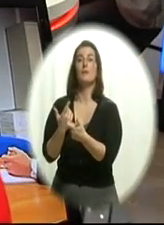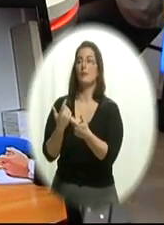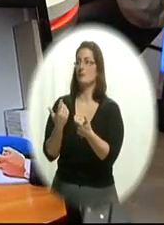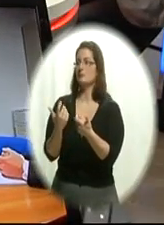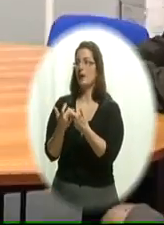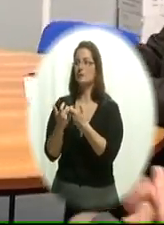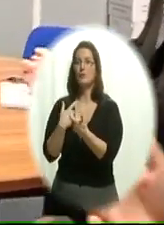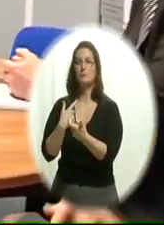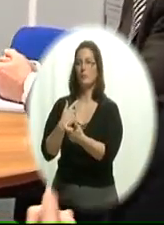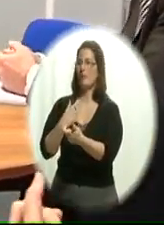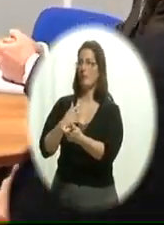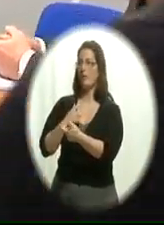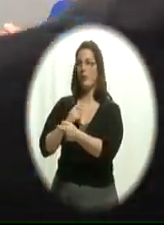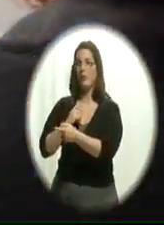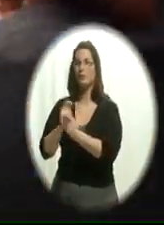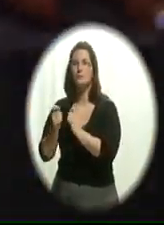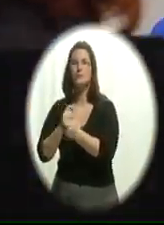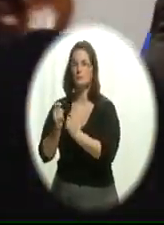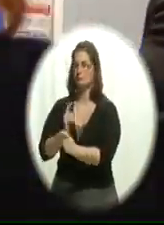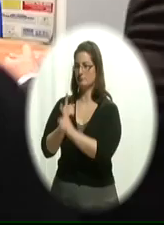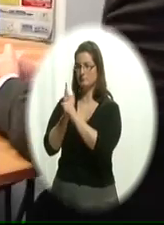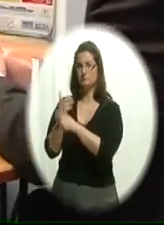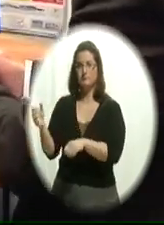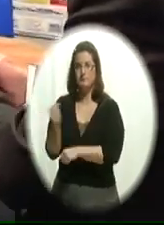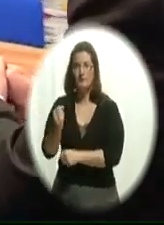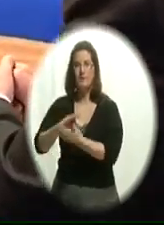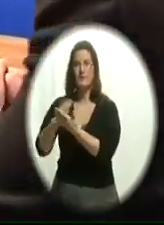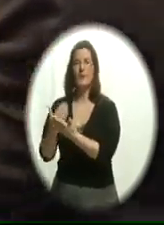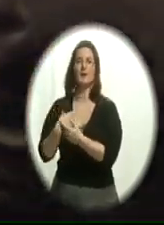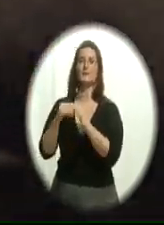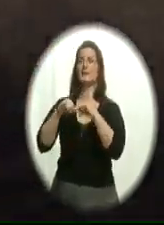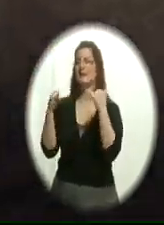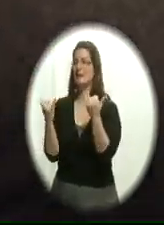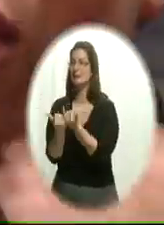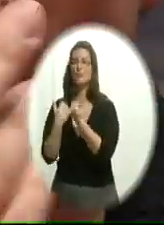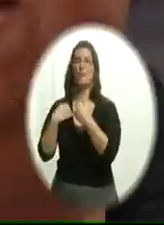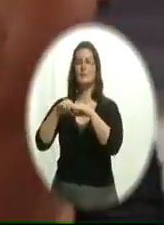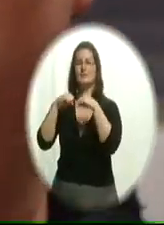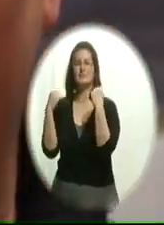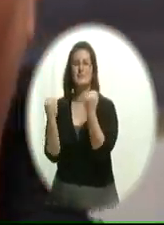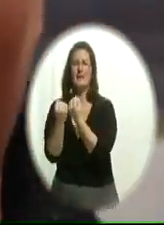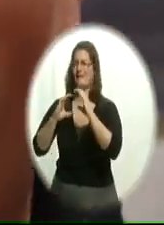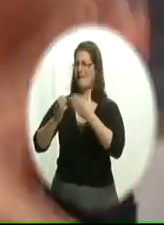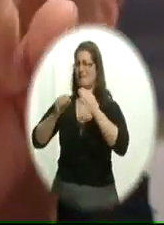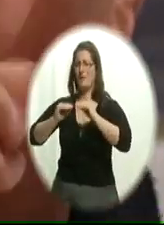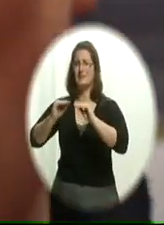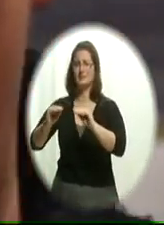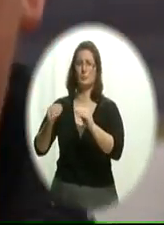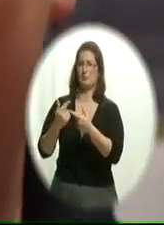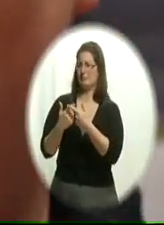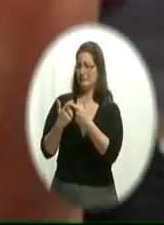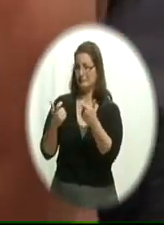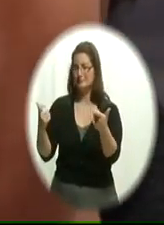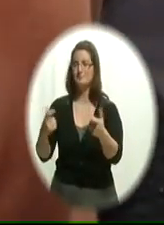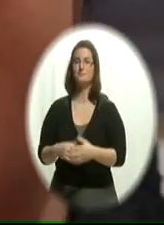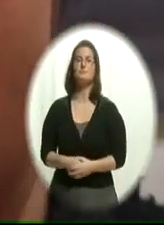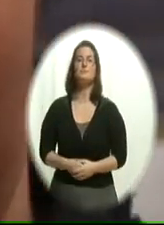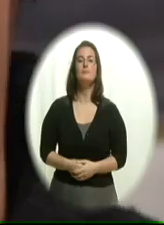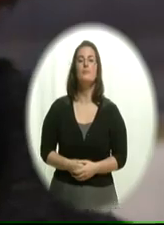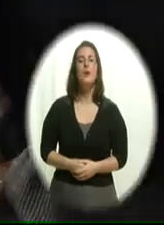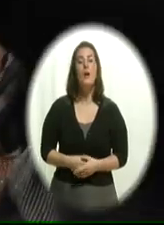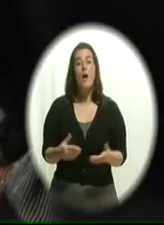des entretiens, médecine du travail, entretien d'embauche, réunions, séminaires, formations, voilà, on peut faire tout. Et puis, on a aussi une partie de